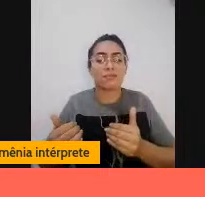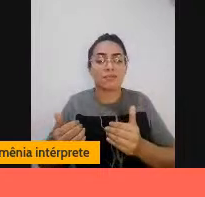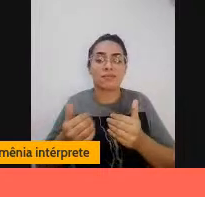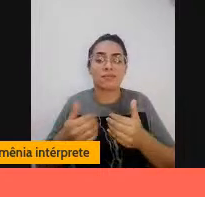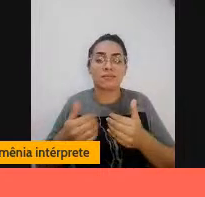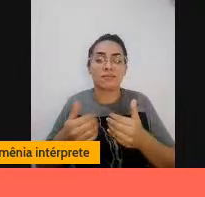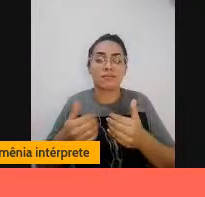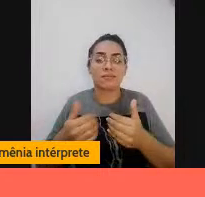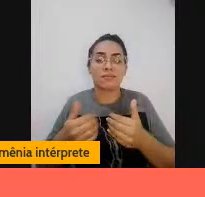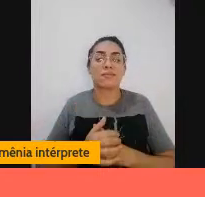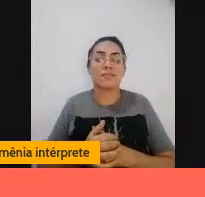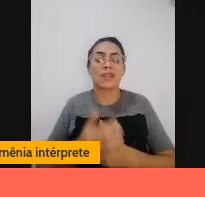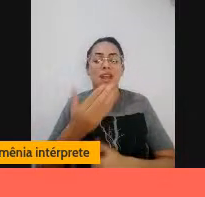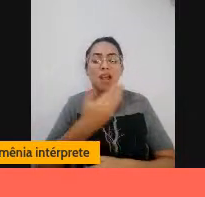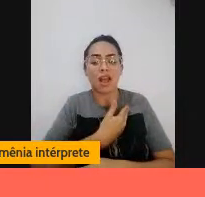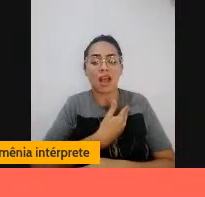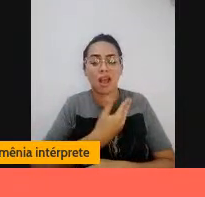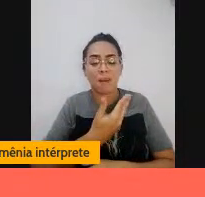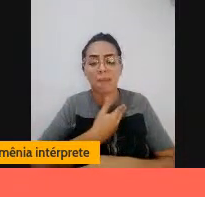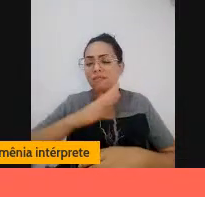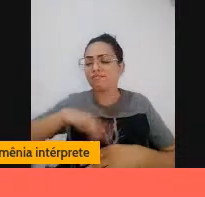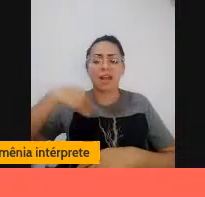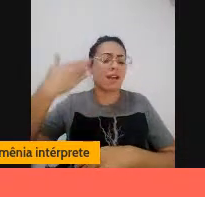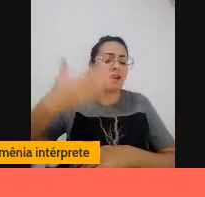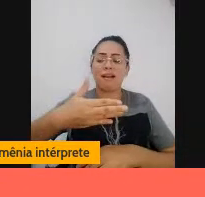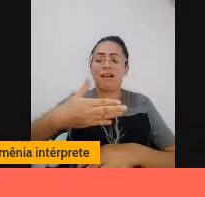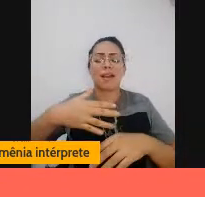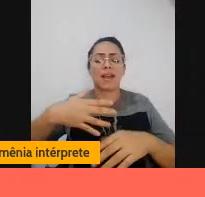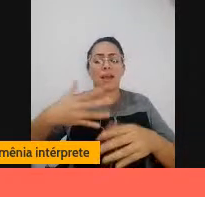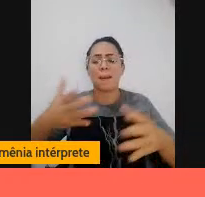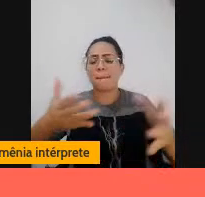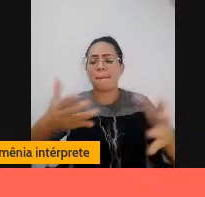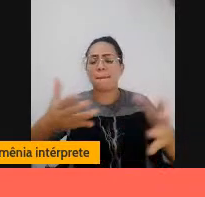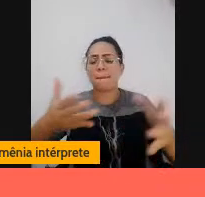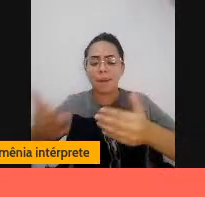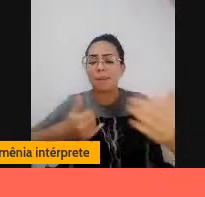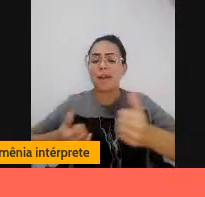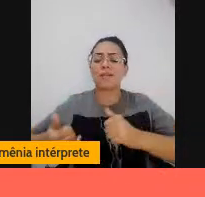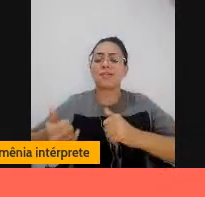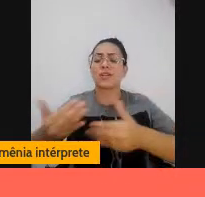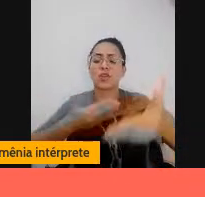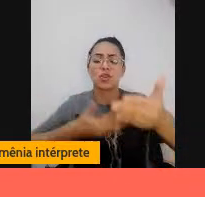das amizades que se possa ter, mas ir buscando construir eixos,